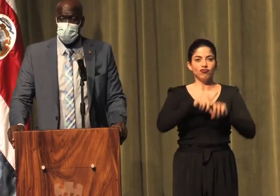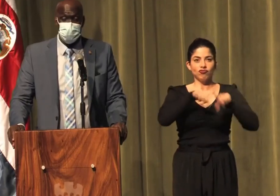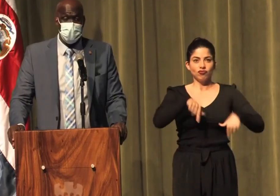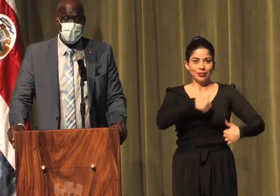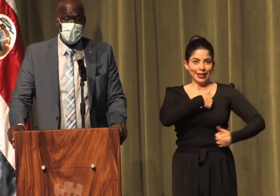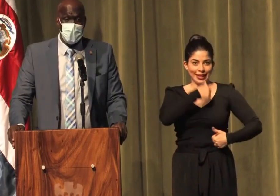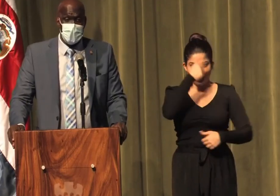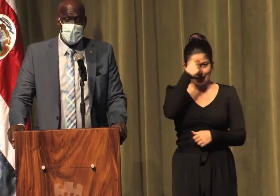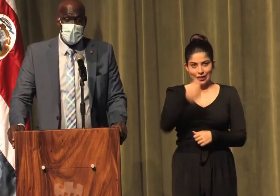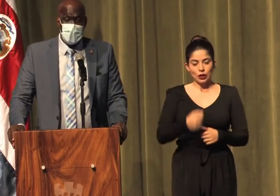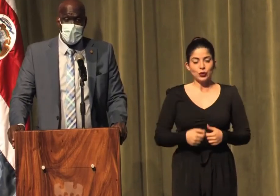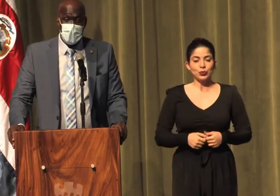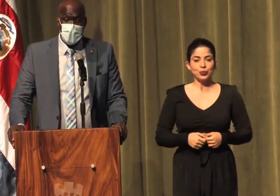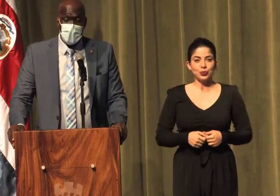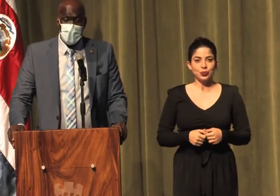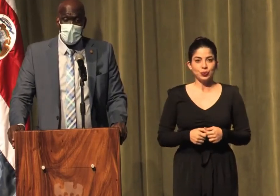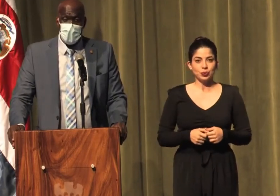ejército,